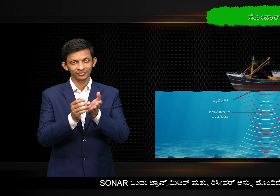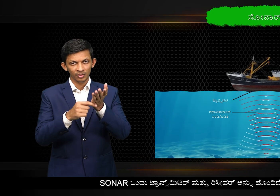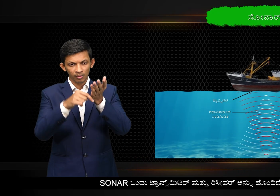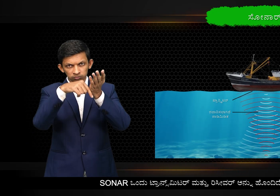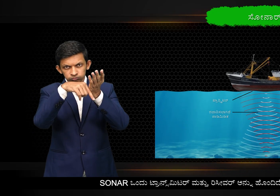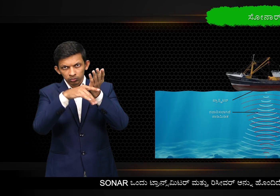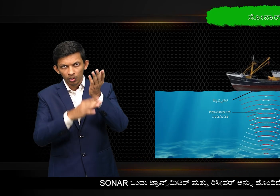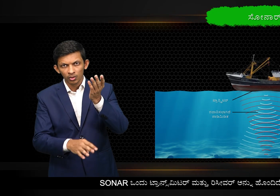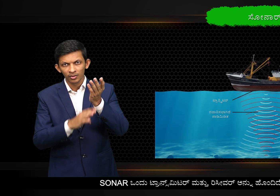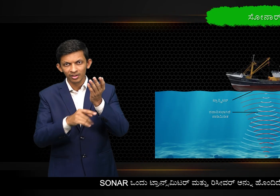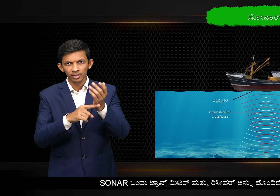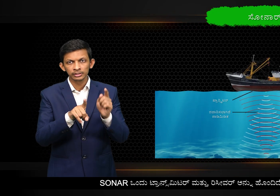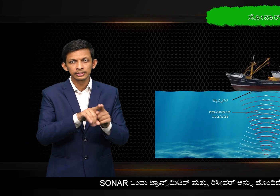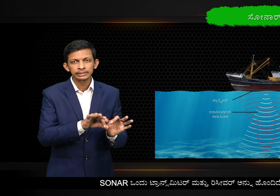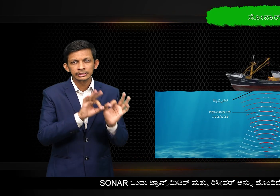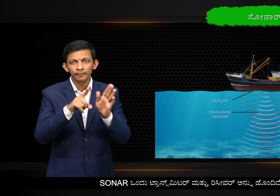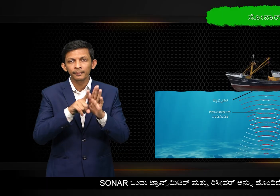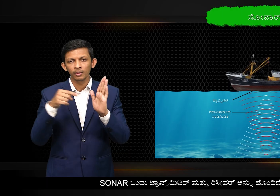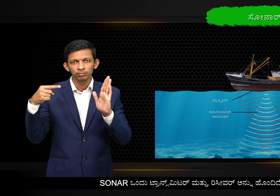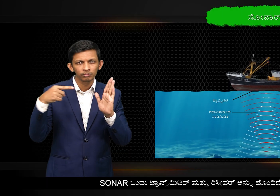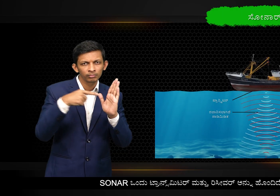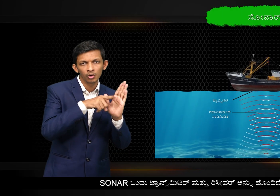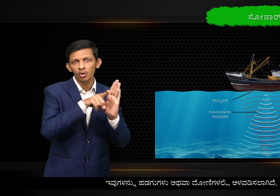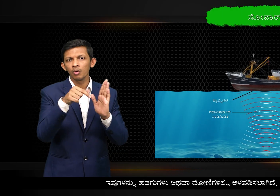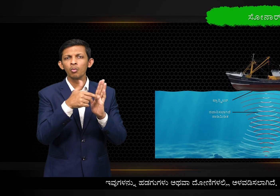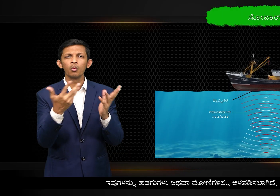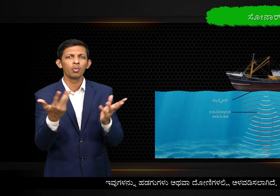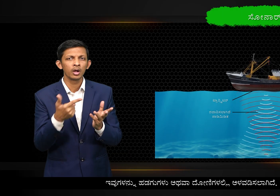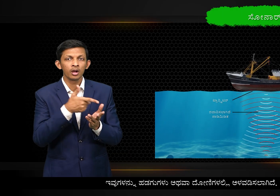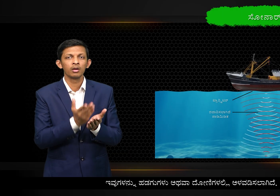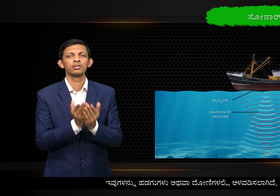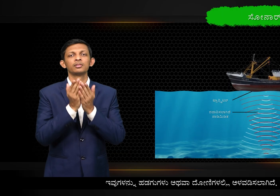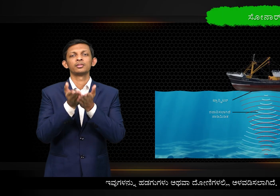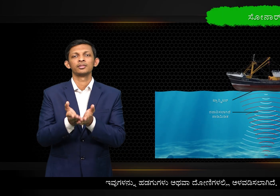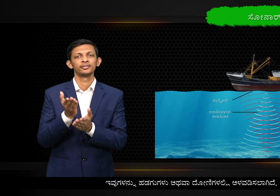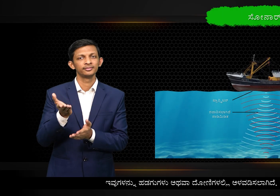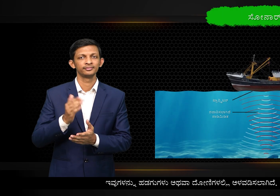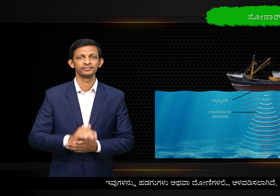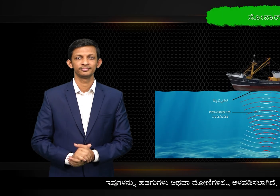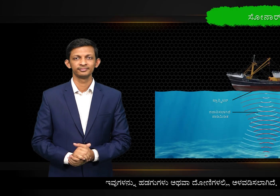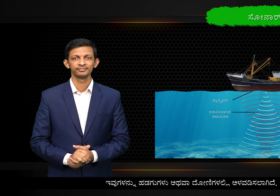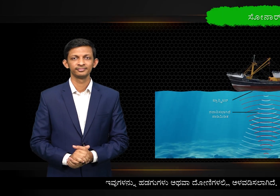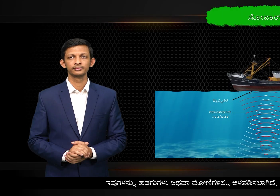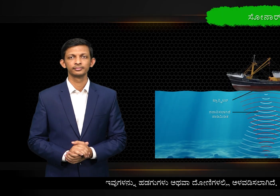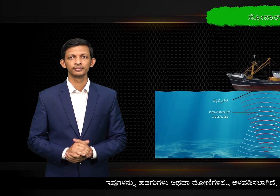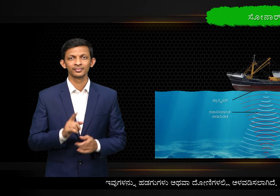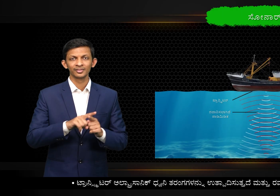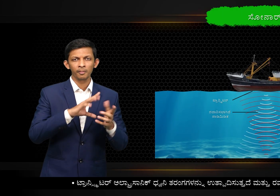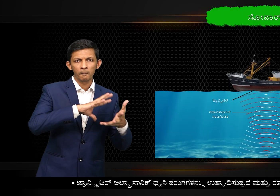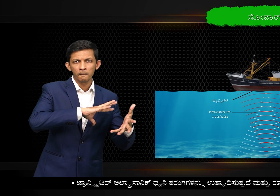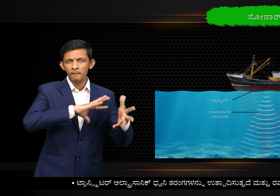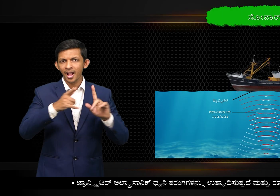ಸೋನಾರ್ ಒಂದು ಟ್ರಾನ್ಸ್ಮೀಟರ್ ಮತ್ತು ರಿಸೀವರ್ ಅನ್ನು ಹೊಂದಿದೆ. ಇವುಗಳನ್ನು ಹಡಗುಗಳು ಅಥವಾ ದೋಣಿಗಳಲ್ಲಿ